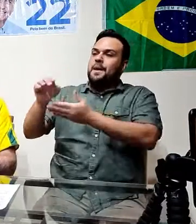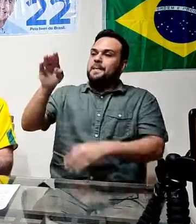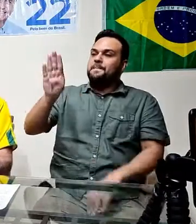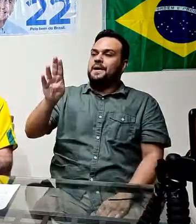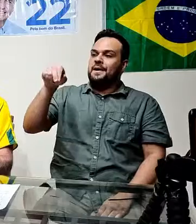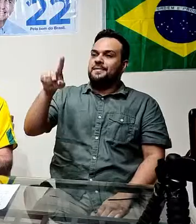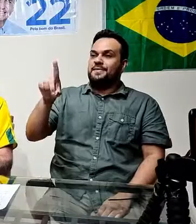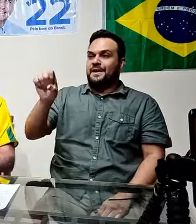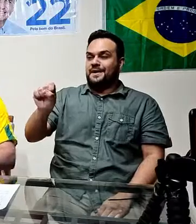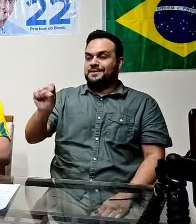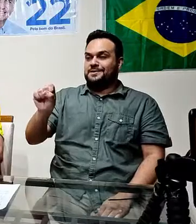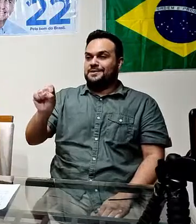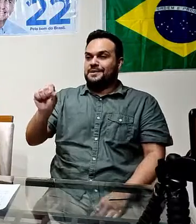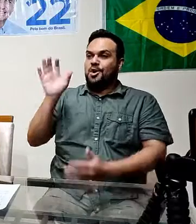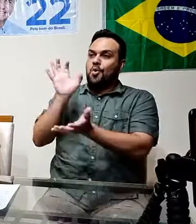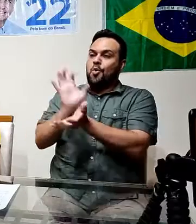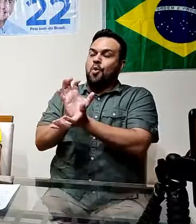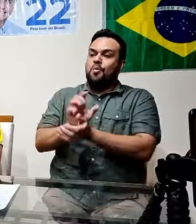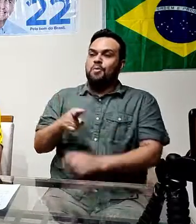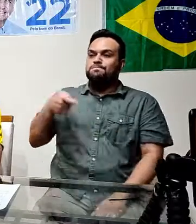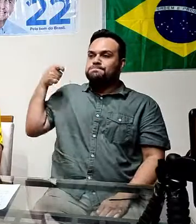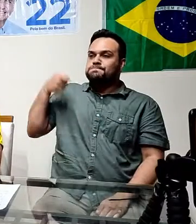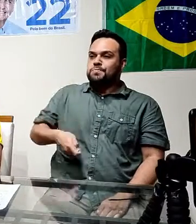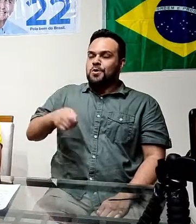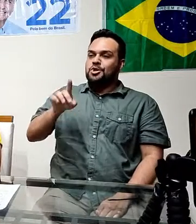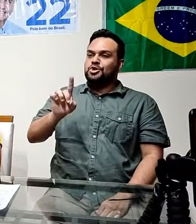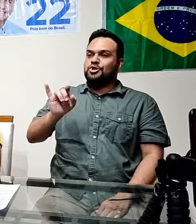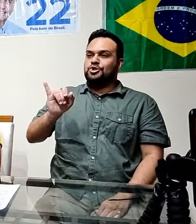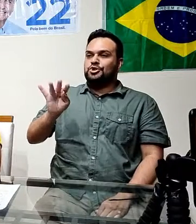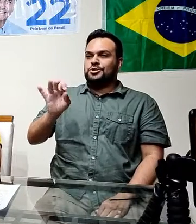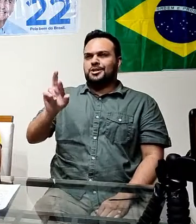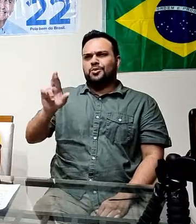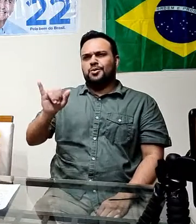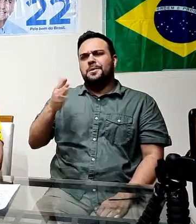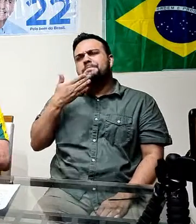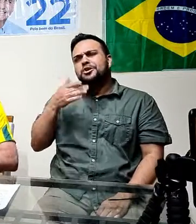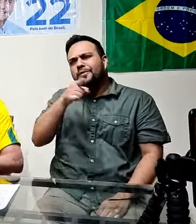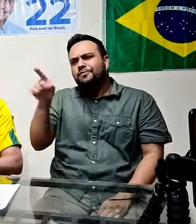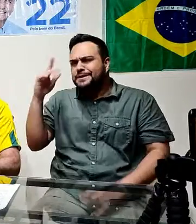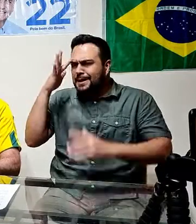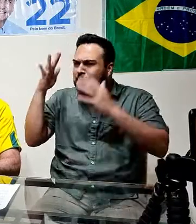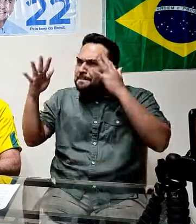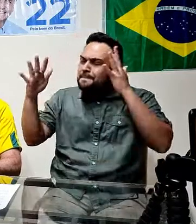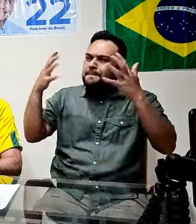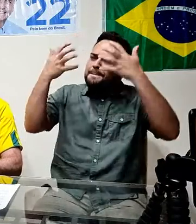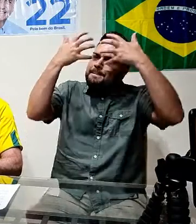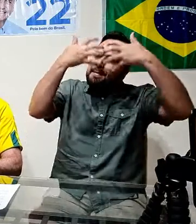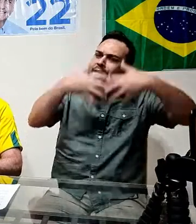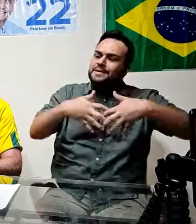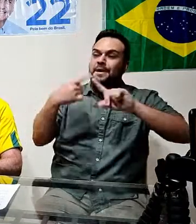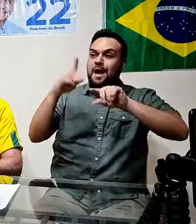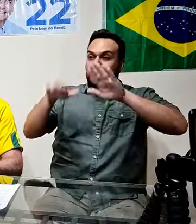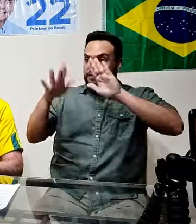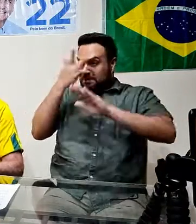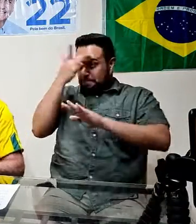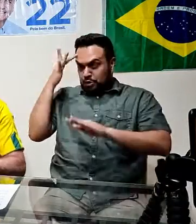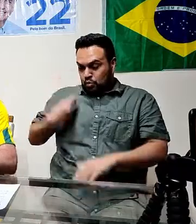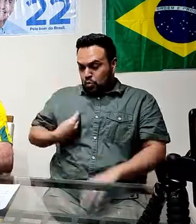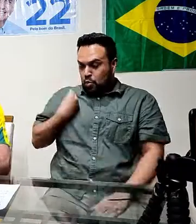ditaduras. Uma coisa muito importante que você pensa. Porque a pessoa está na cidade e